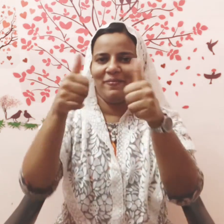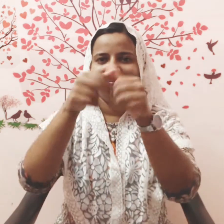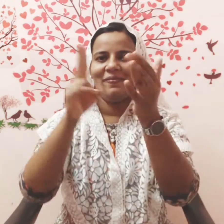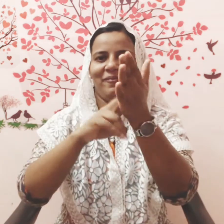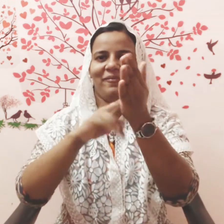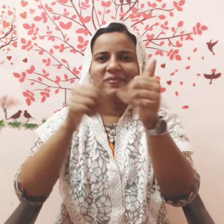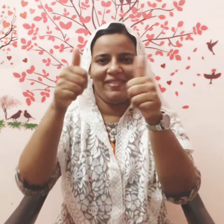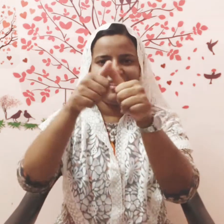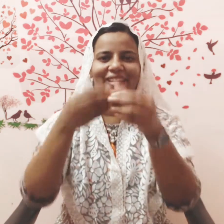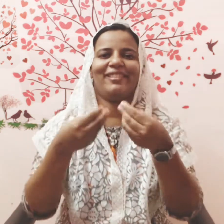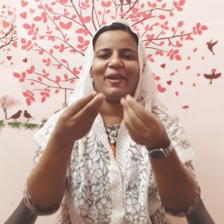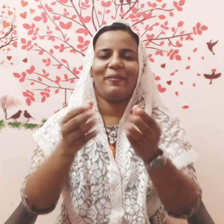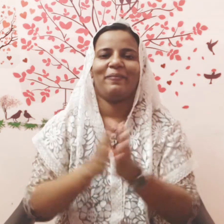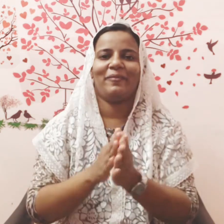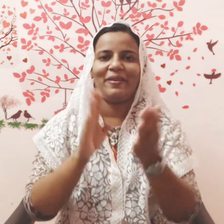കർത്താവ് നമുക്ക് തരും. മർക്കോസിൻ്റെ സുവിശേഷം